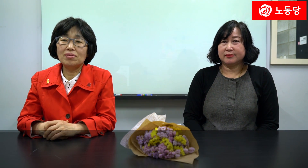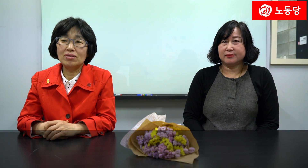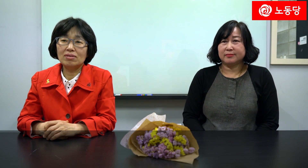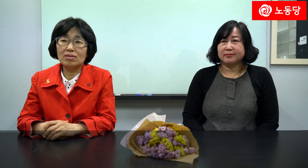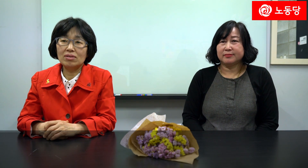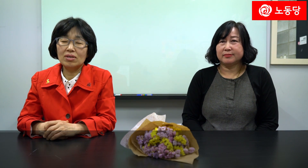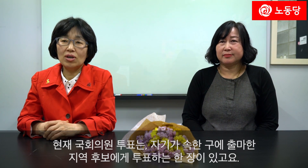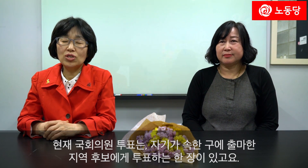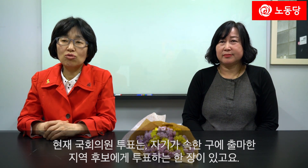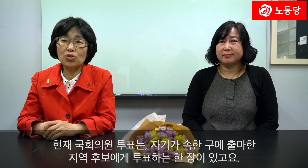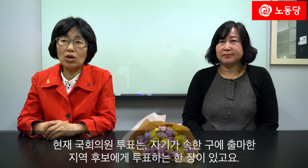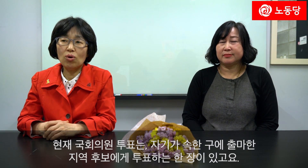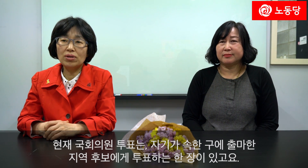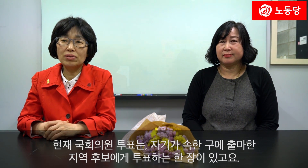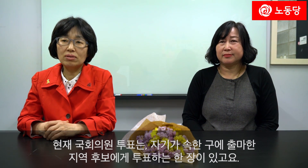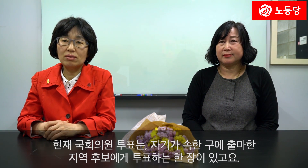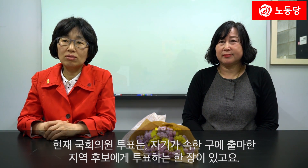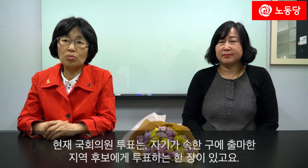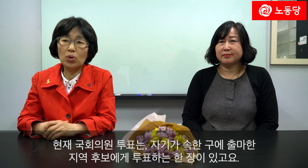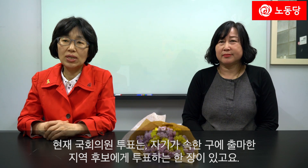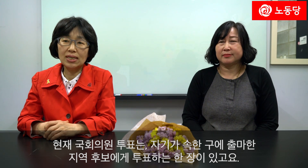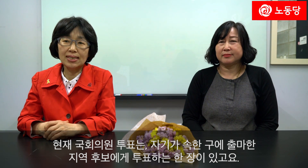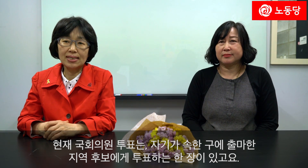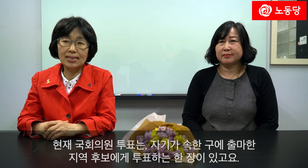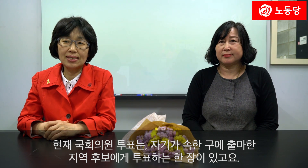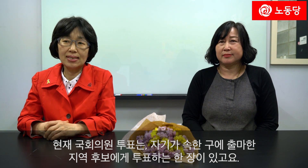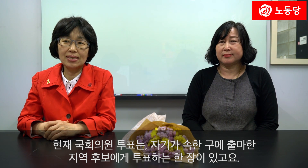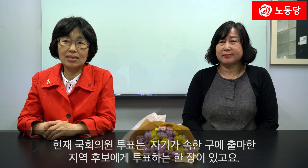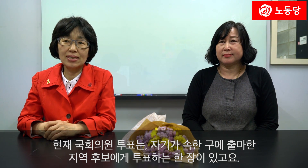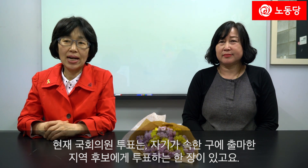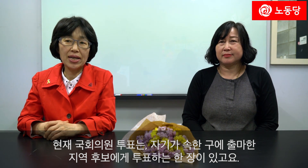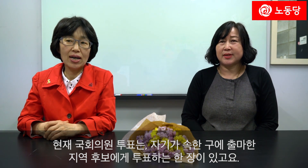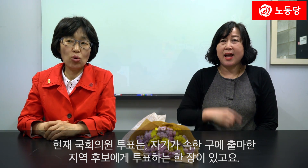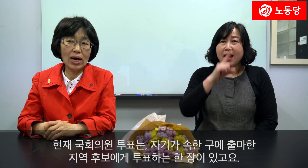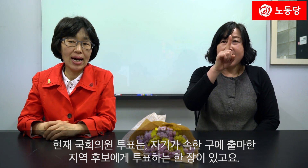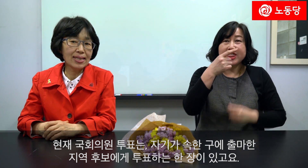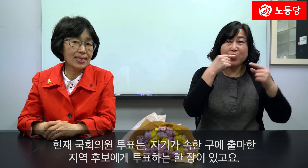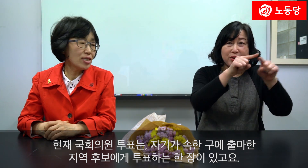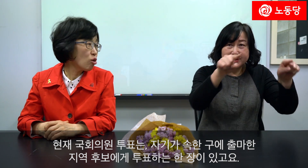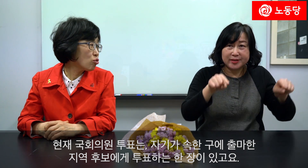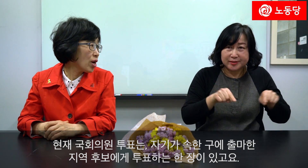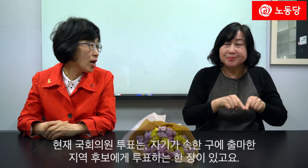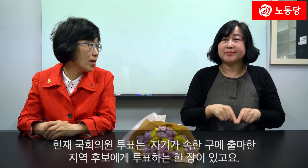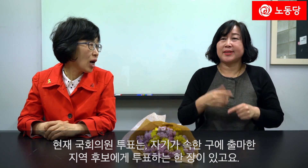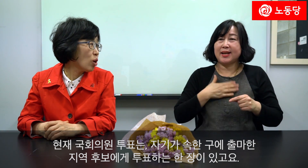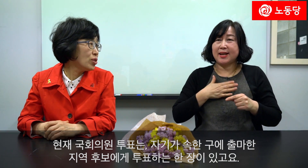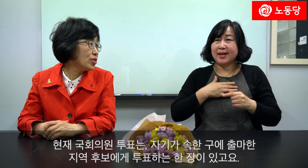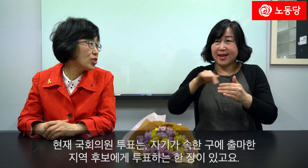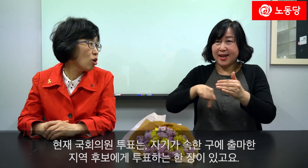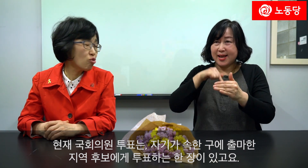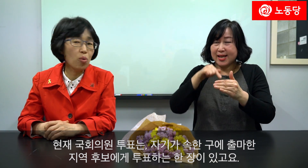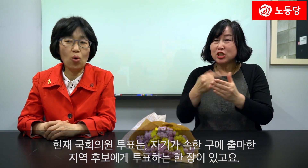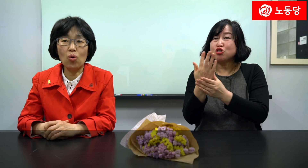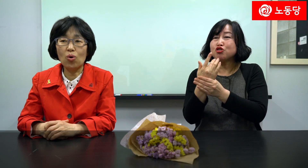네. 현재 국회의원 투표는 자기가 속한 지역구에